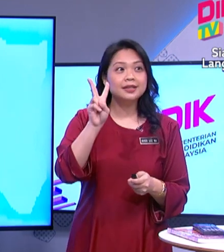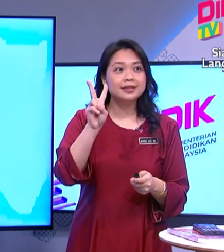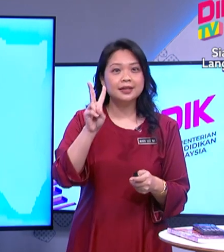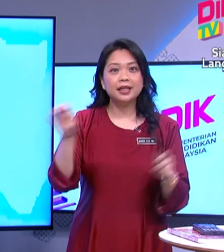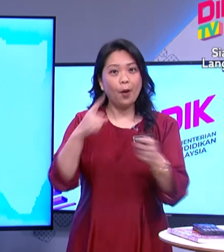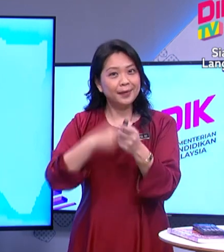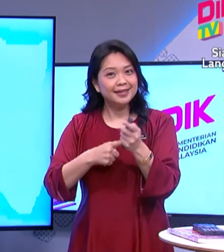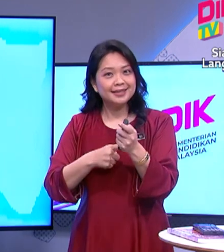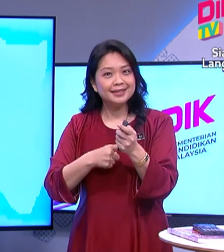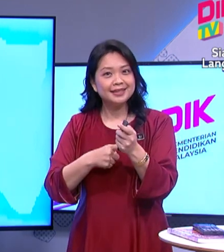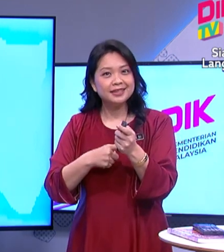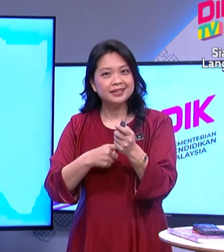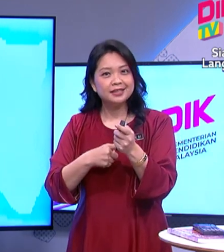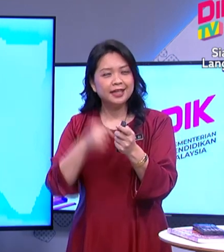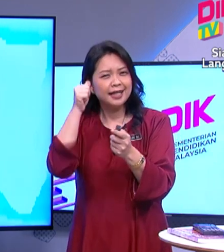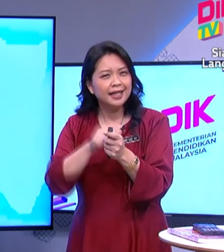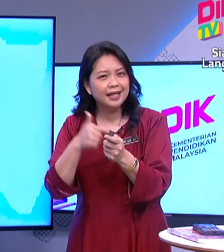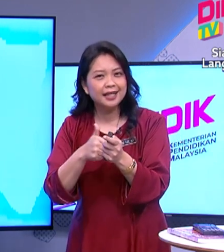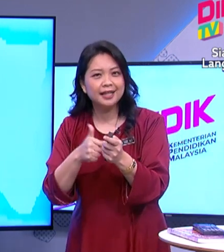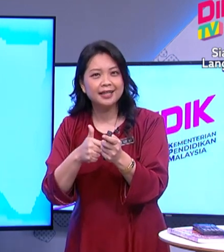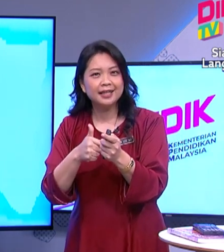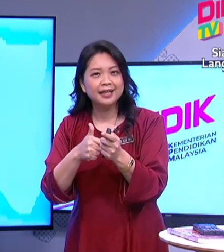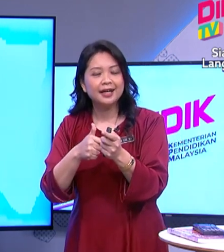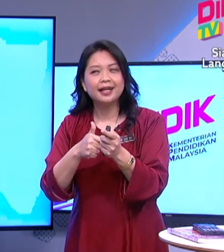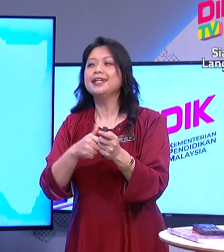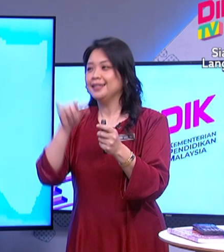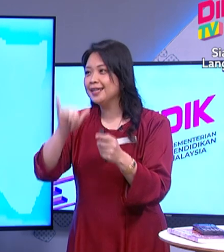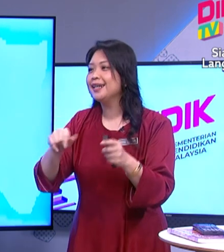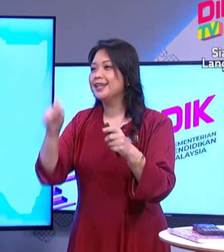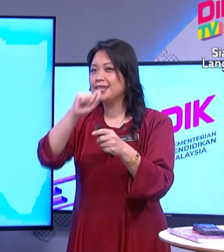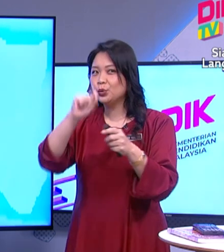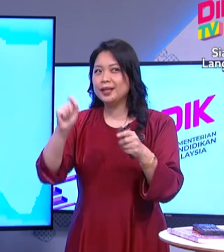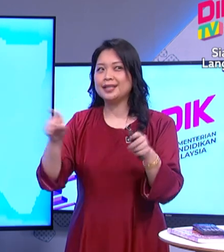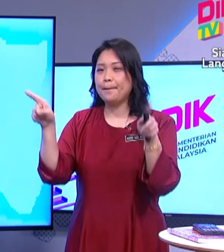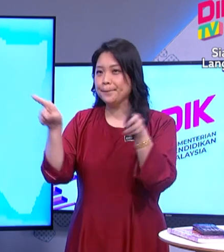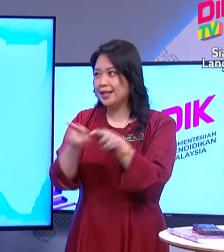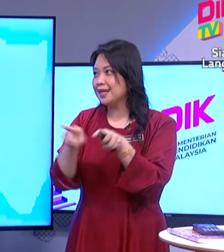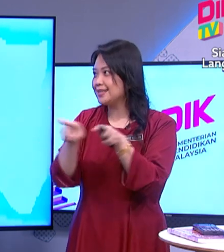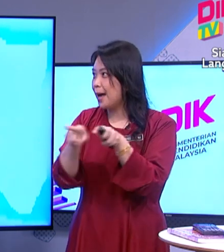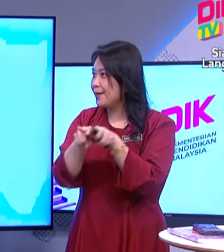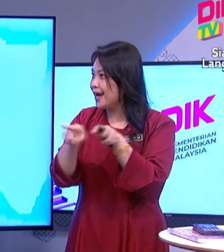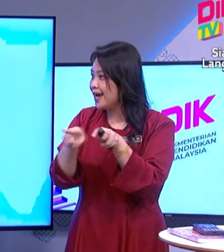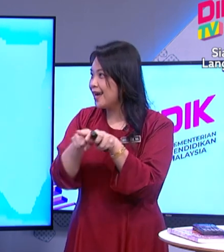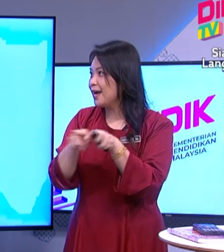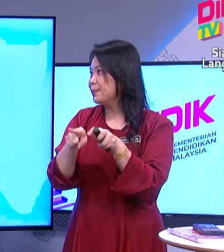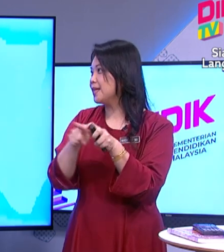dua tidak papa ini lagi bersamaan ya kita Tuliskan persamaan-persamaan